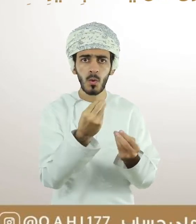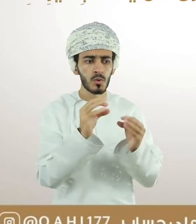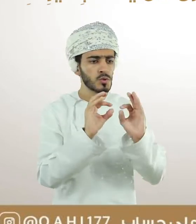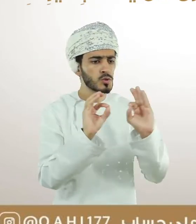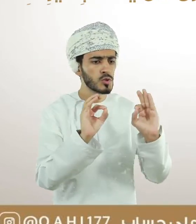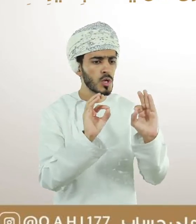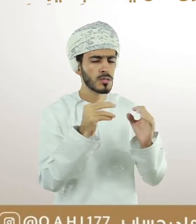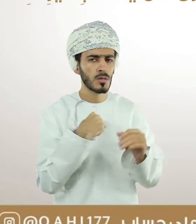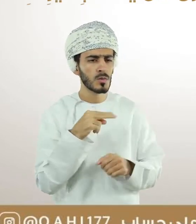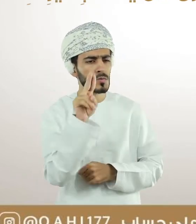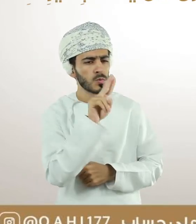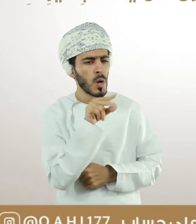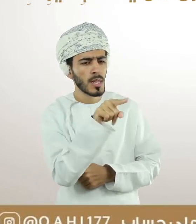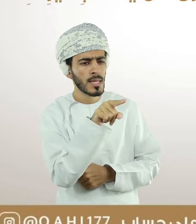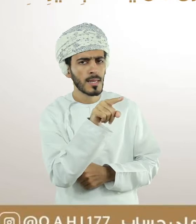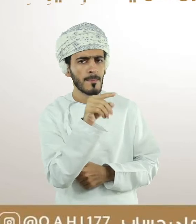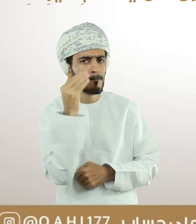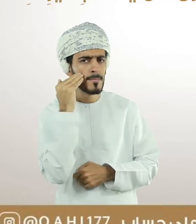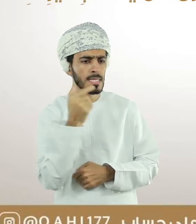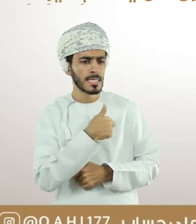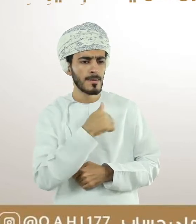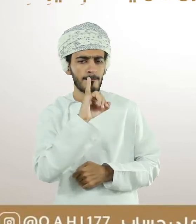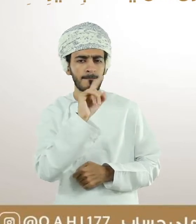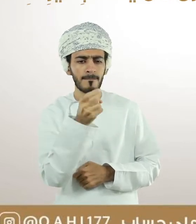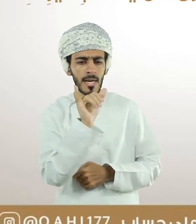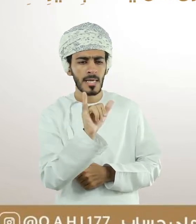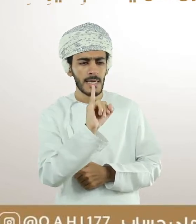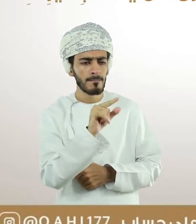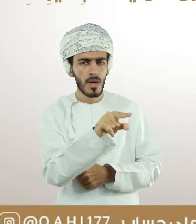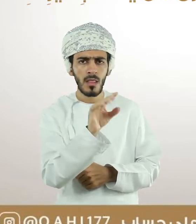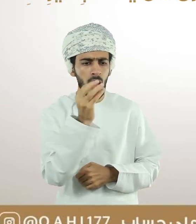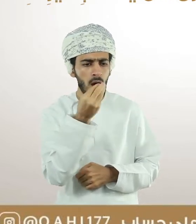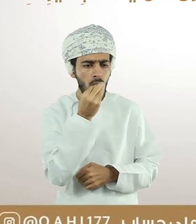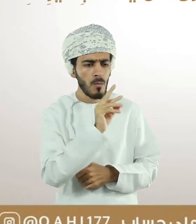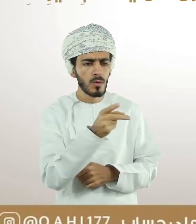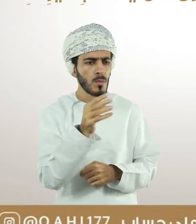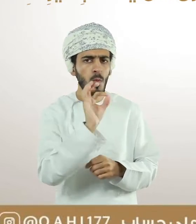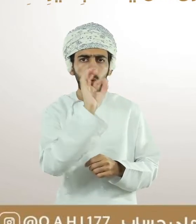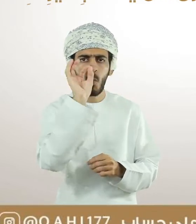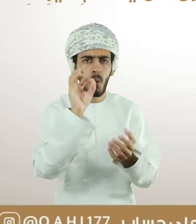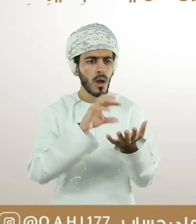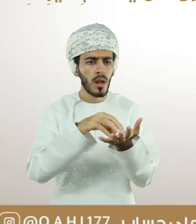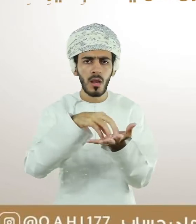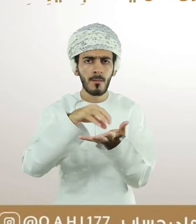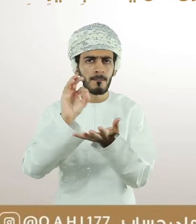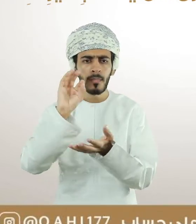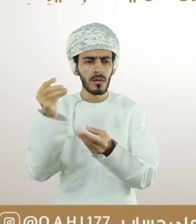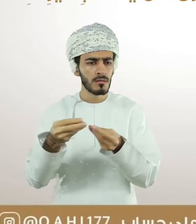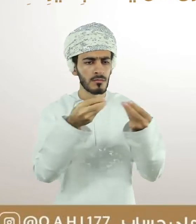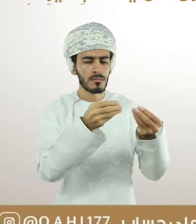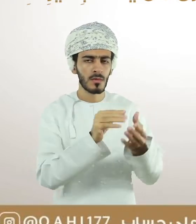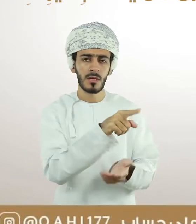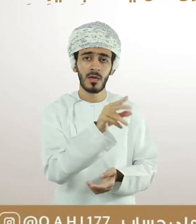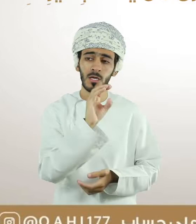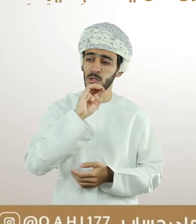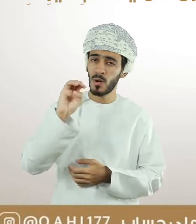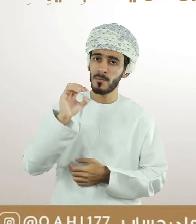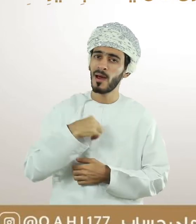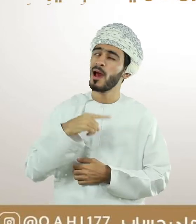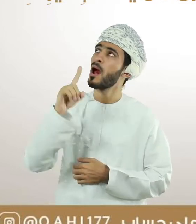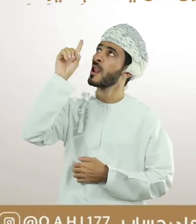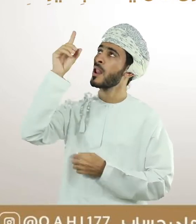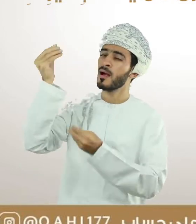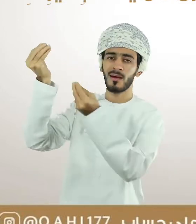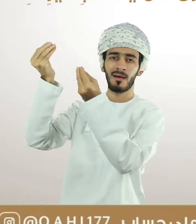رزقا قال يا مريم أنى لك هذا قالت